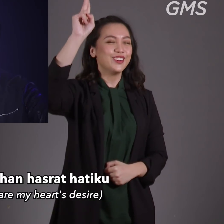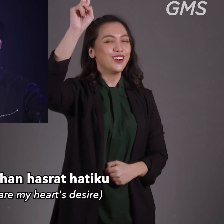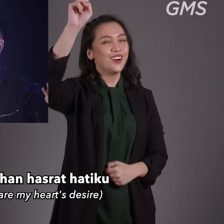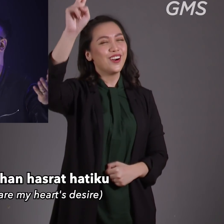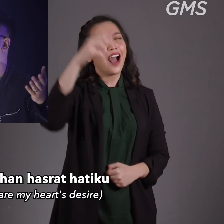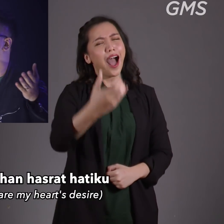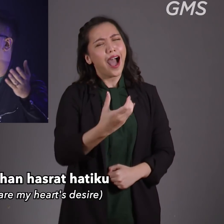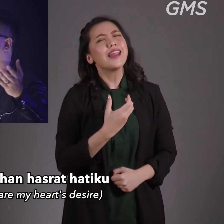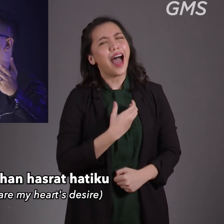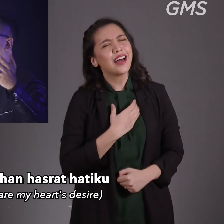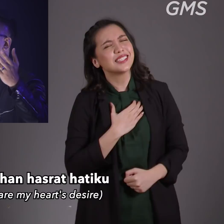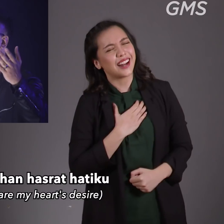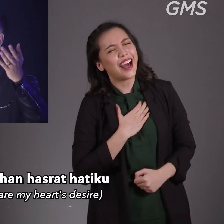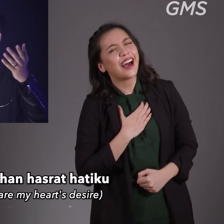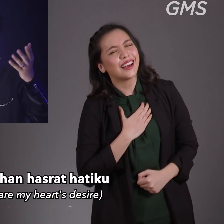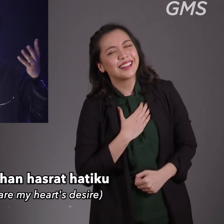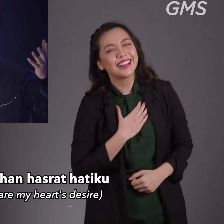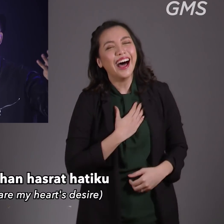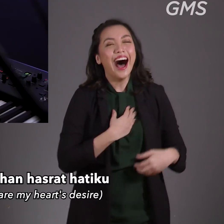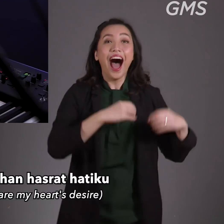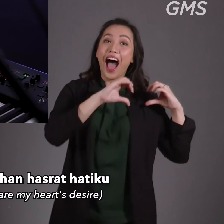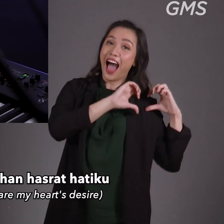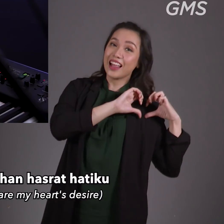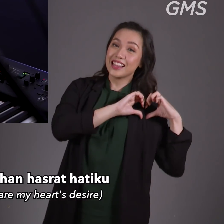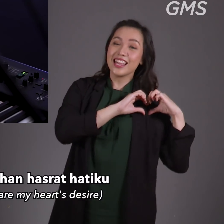Kaulah Tuhan hasrat